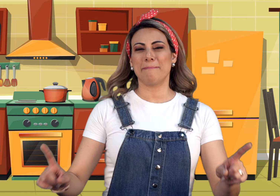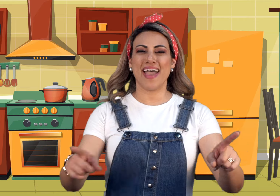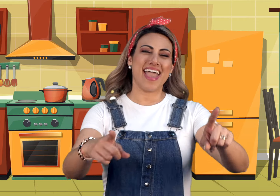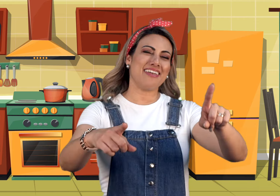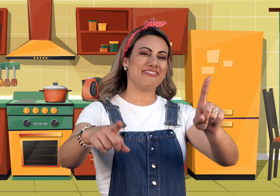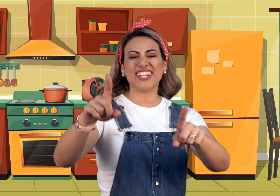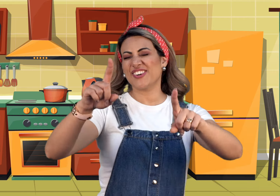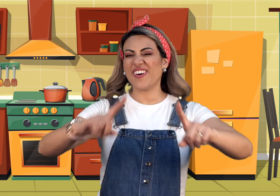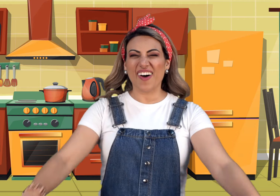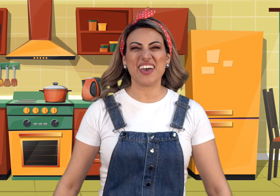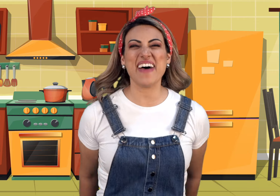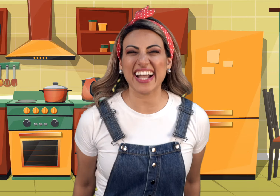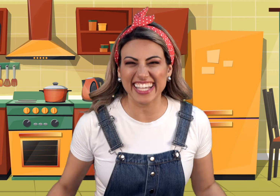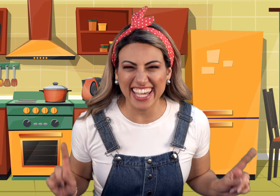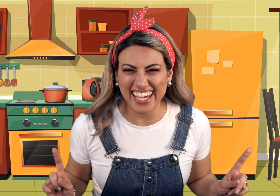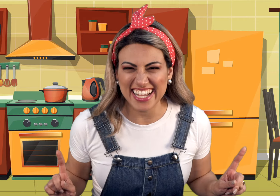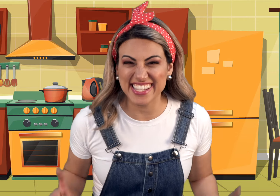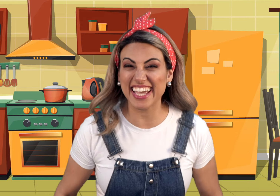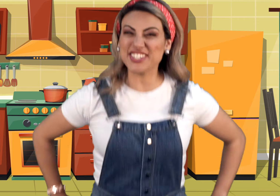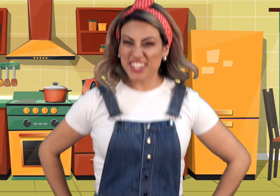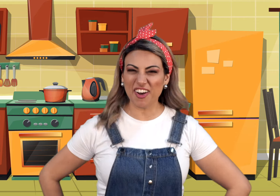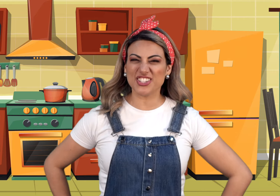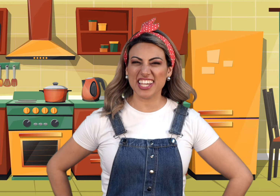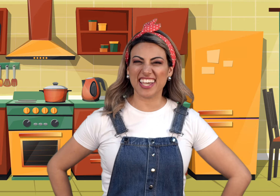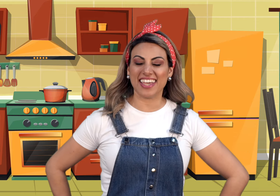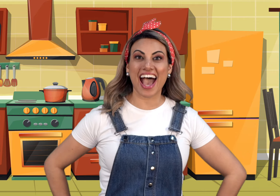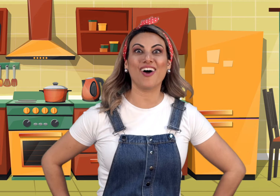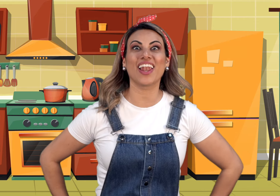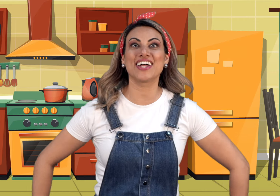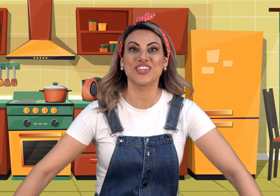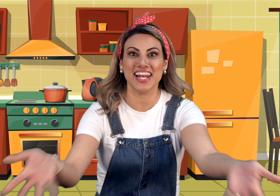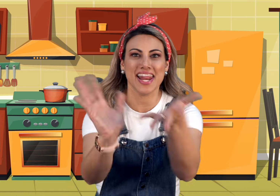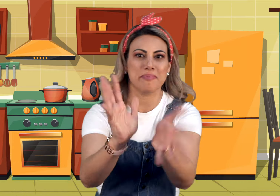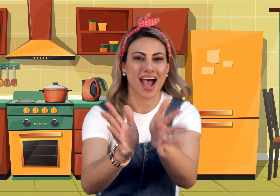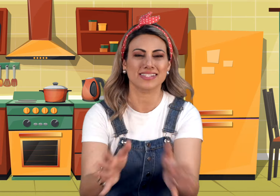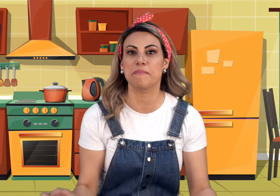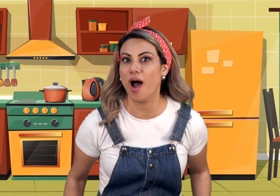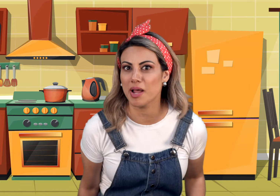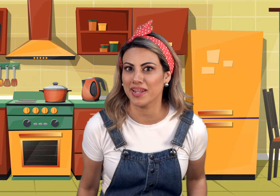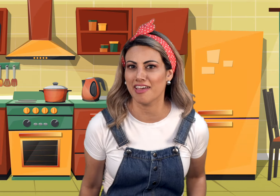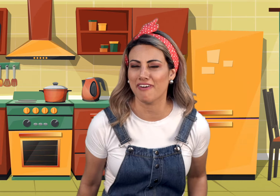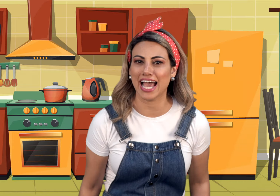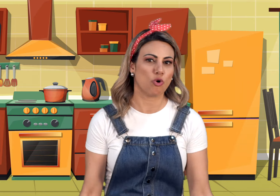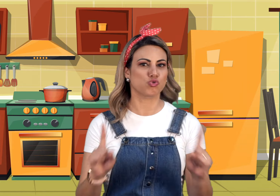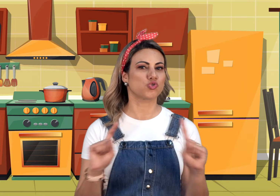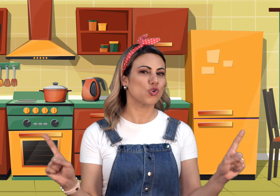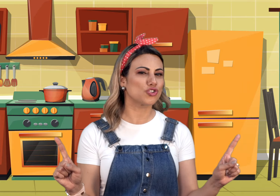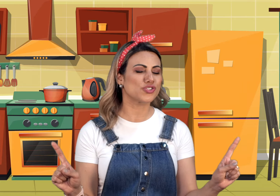Bem-vindo ao Rebeca Kids! O que a gente tem hoje? Aula de Libras! Bora aprender a falar com surdos,